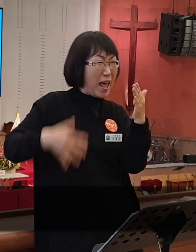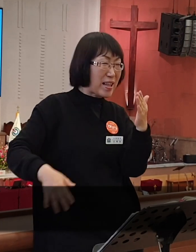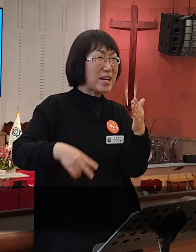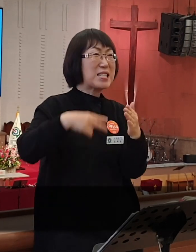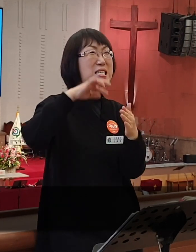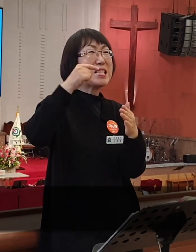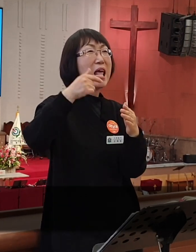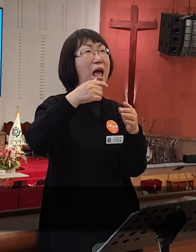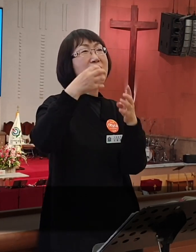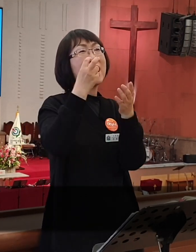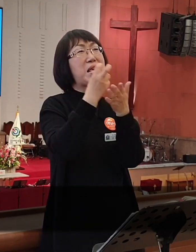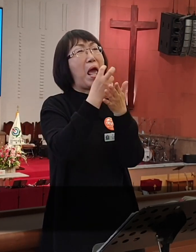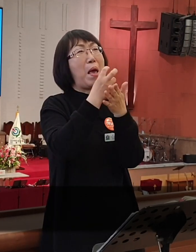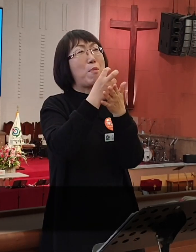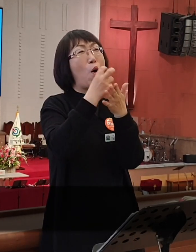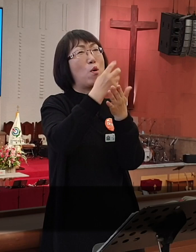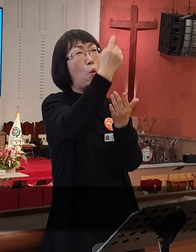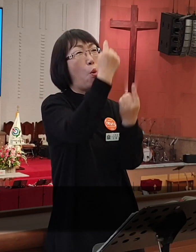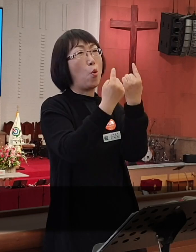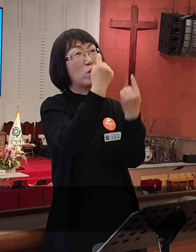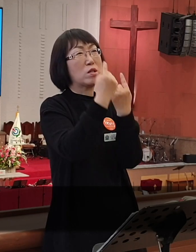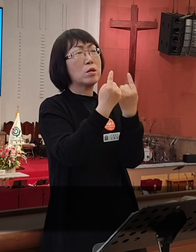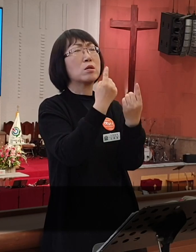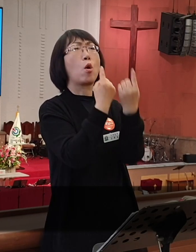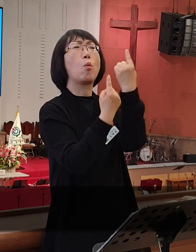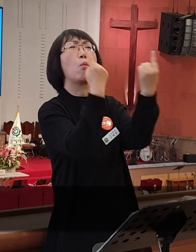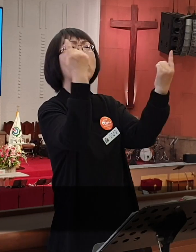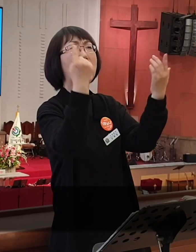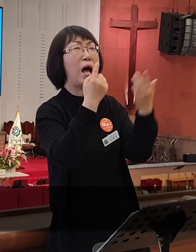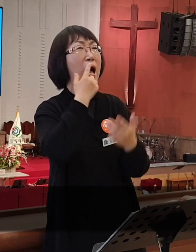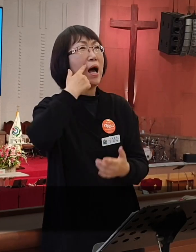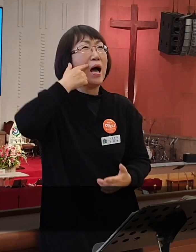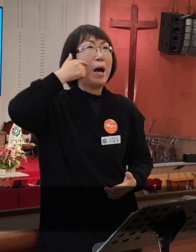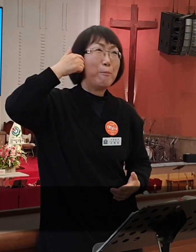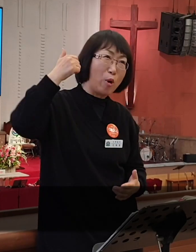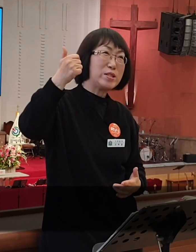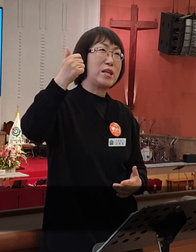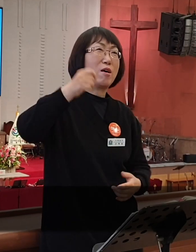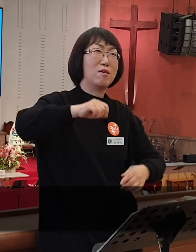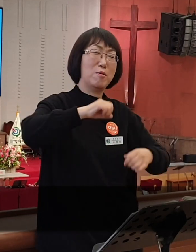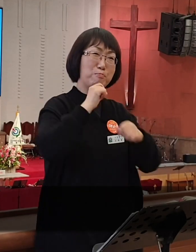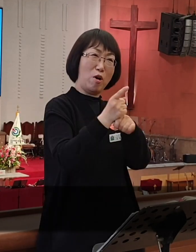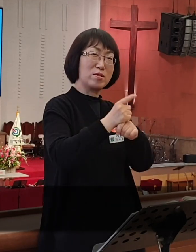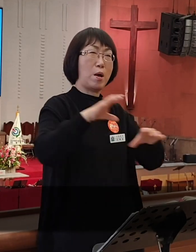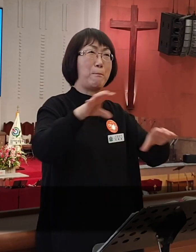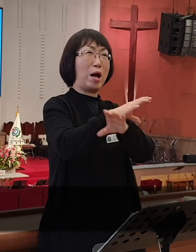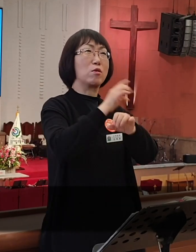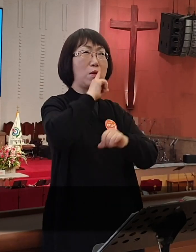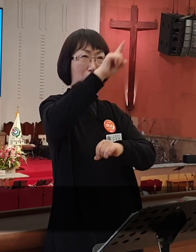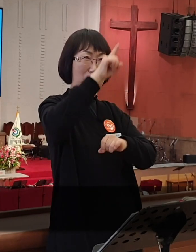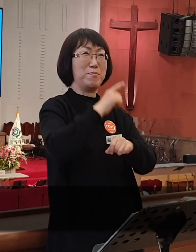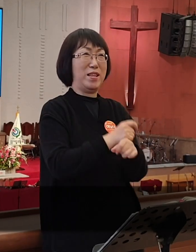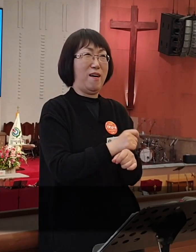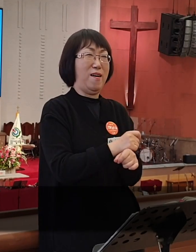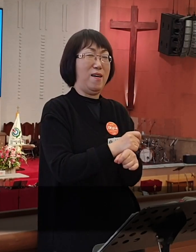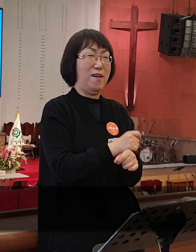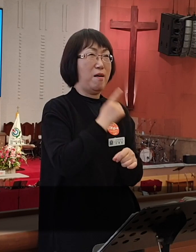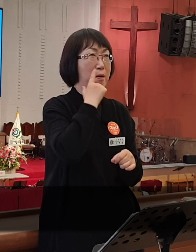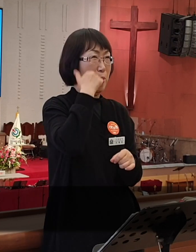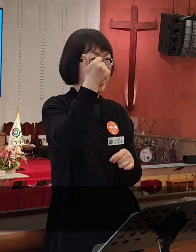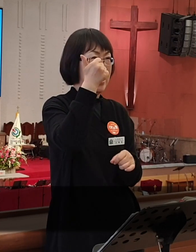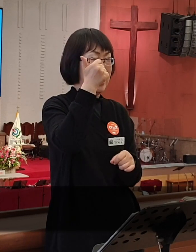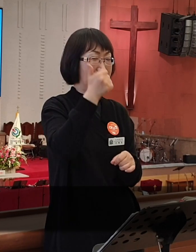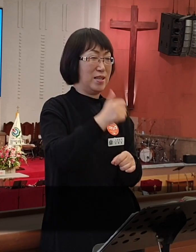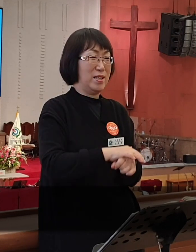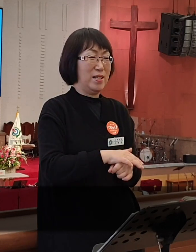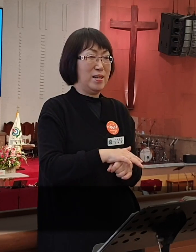신적 개념 그곳으로 나오자고 얘기하는 게 아니라요. 아버지라고 벌써 바꿔 부르기 시작합니다. 우리가